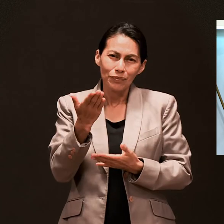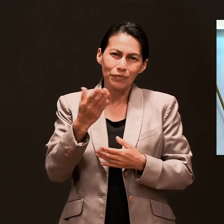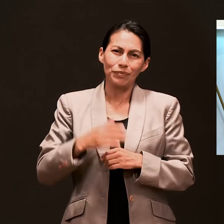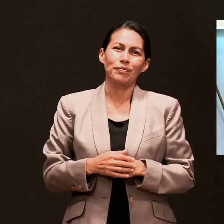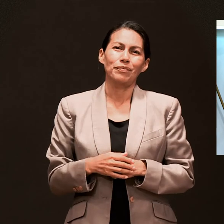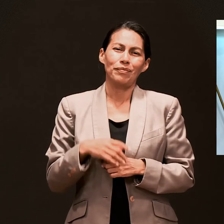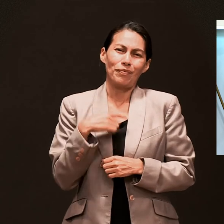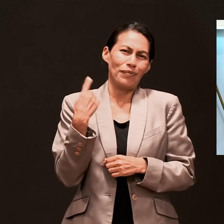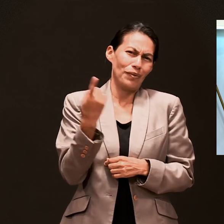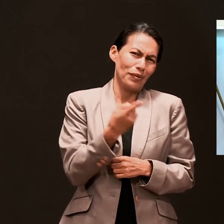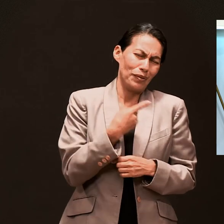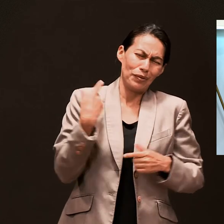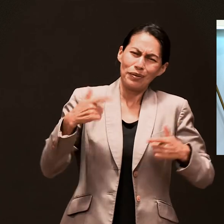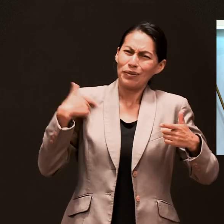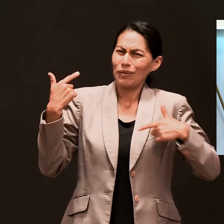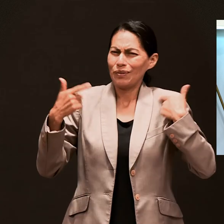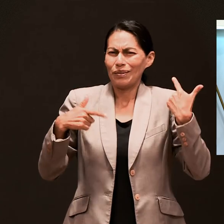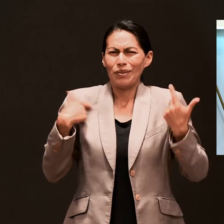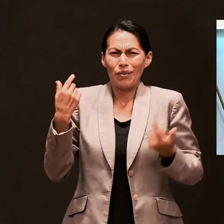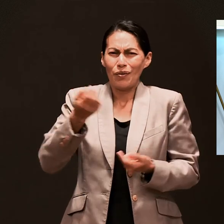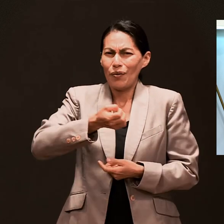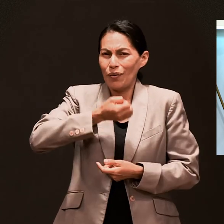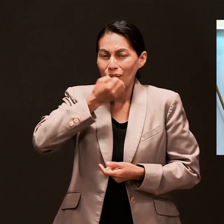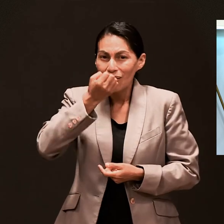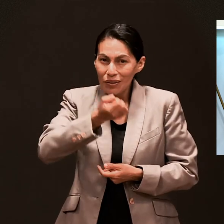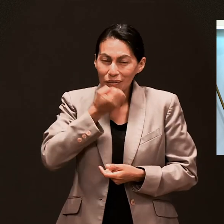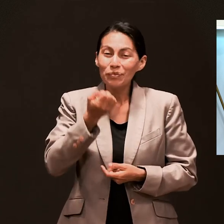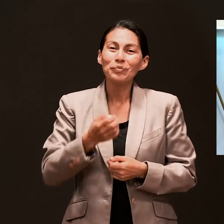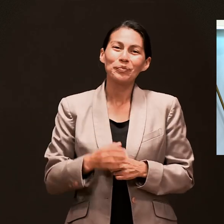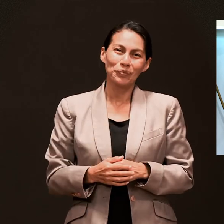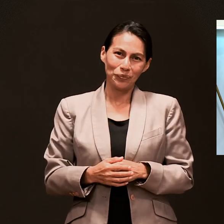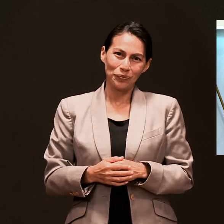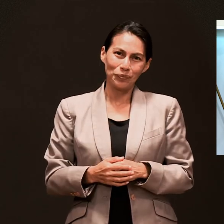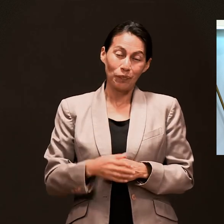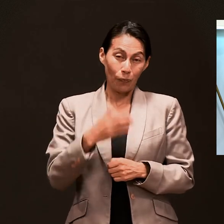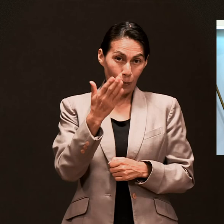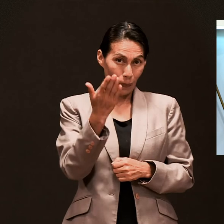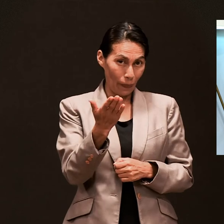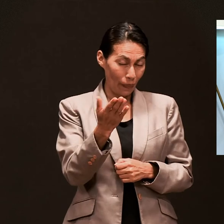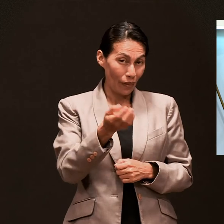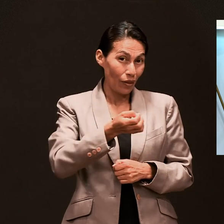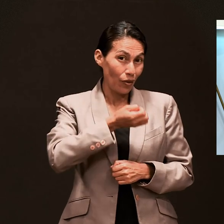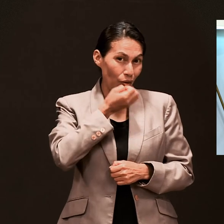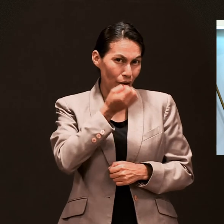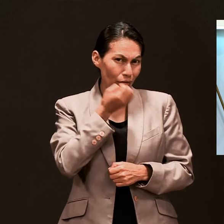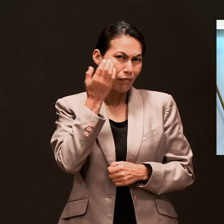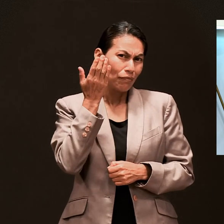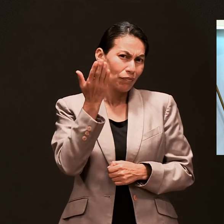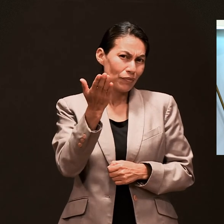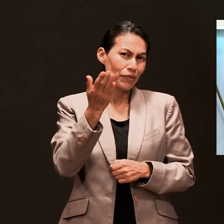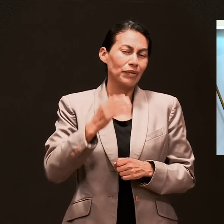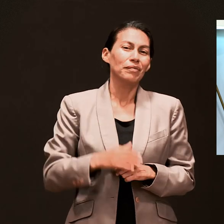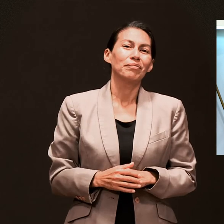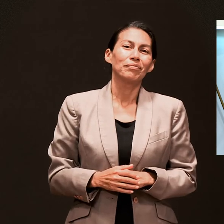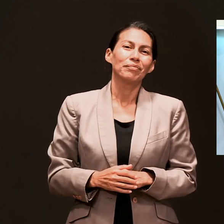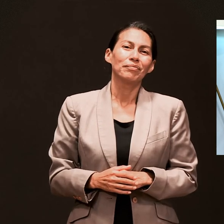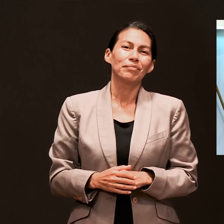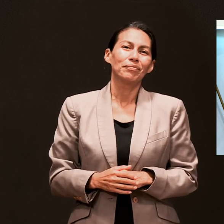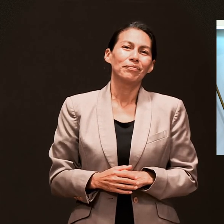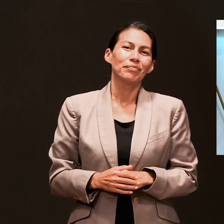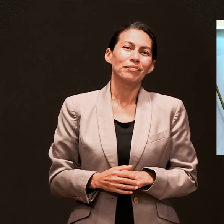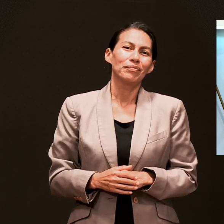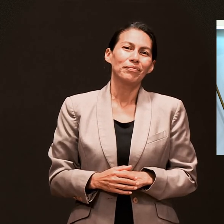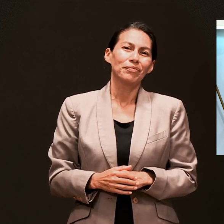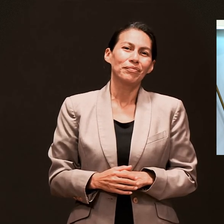pide el Espíritu Santo nos gozamos de hacerlo así que envíen tus pedidos de oración y también queremos glorificar